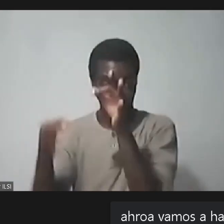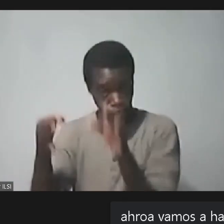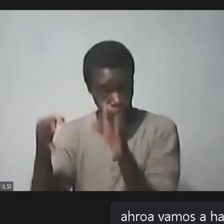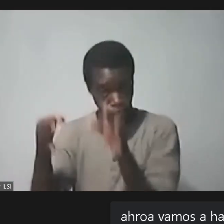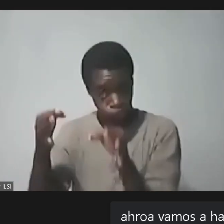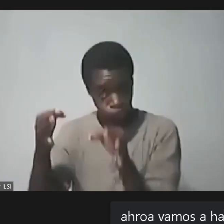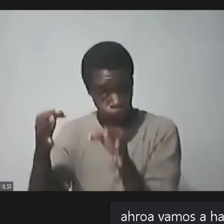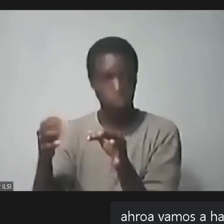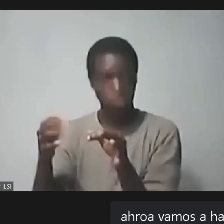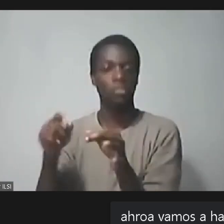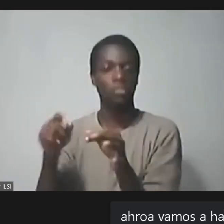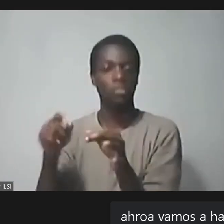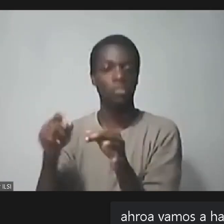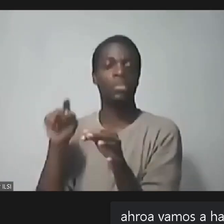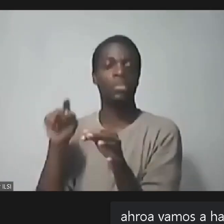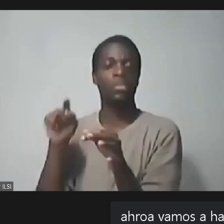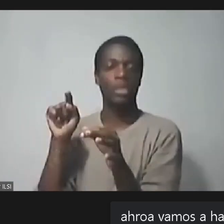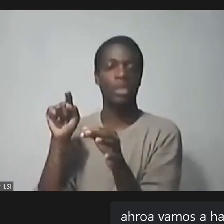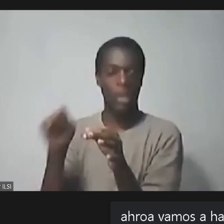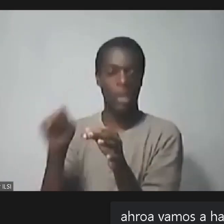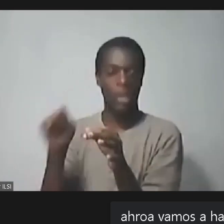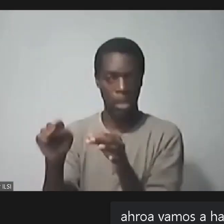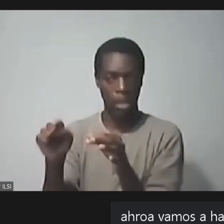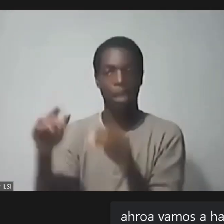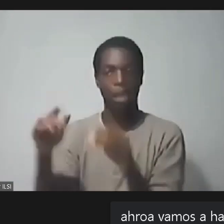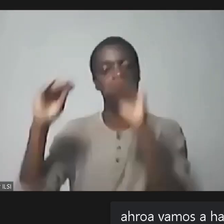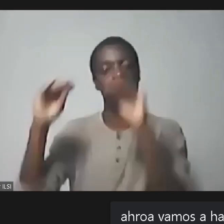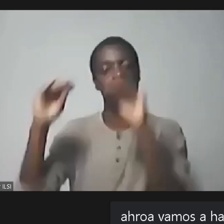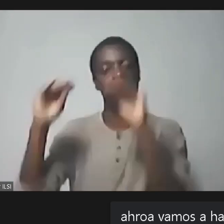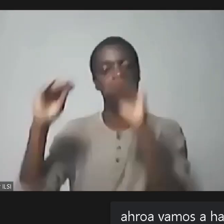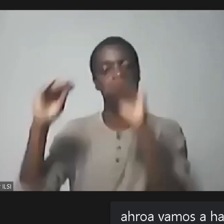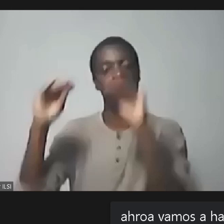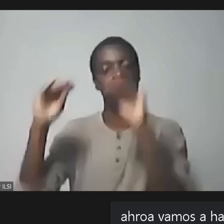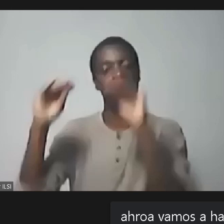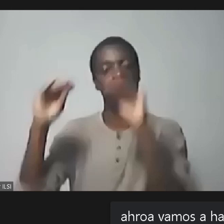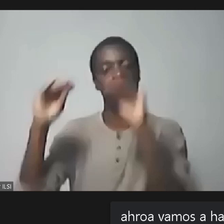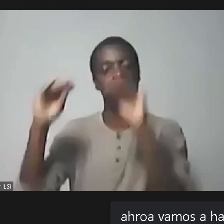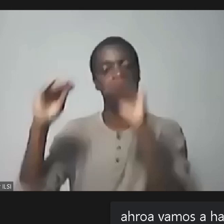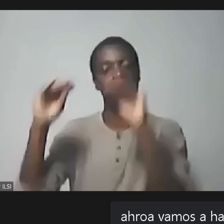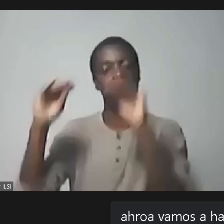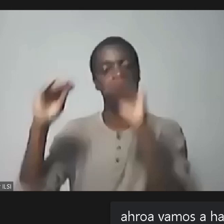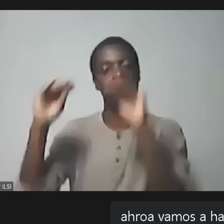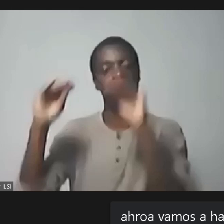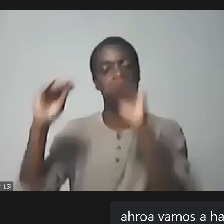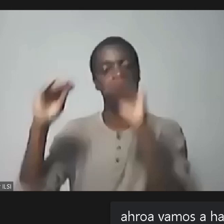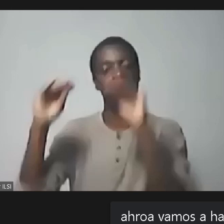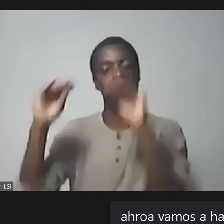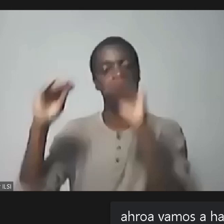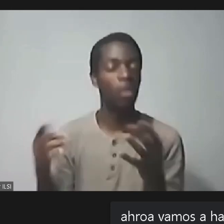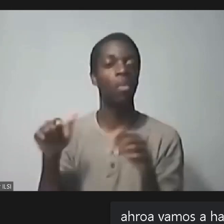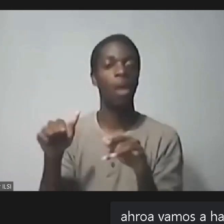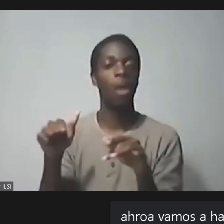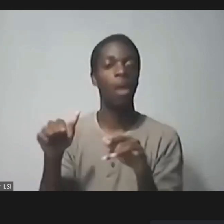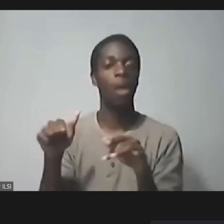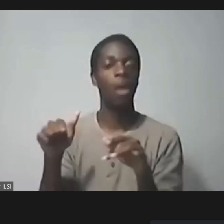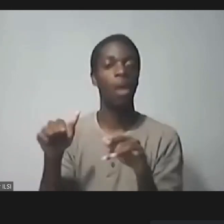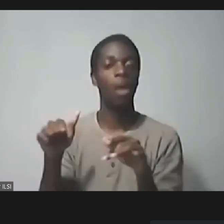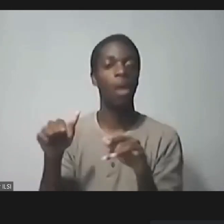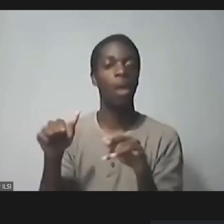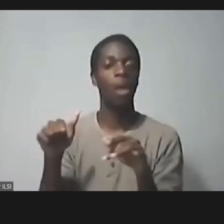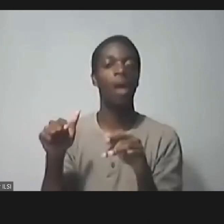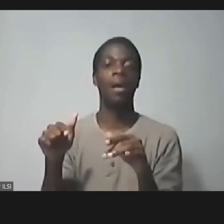Asociación Civil de Igualdad para la Justicia y también forma parte de la Red Regional para la Educación Inclusiva,